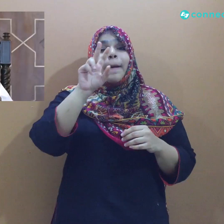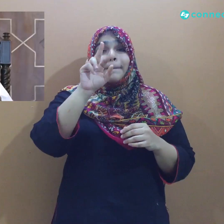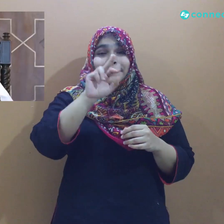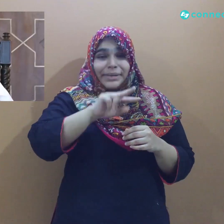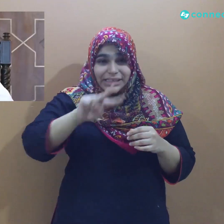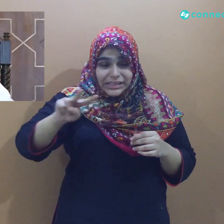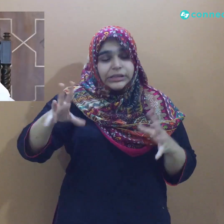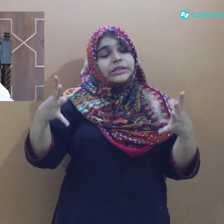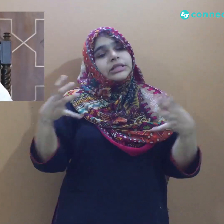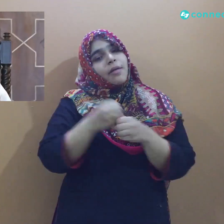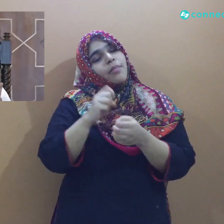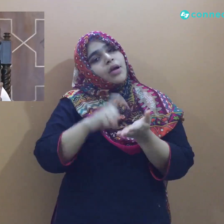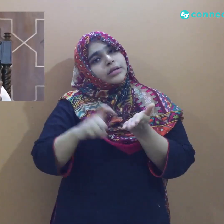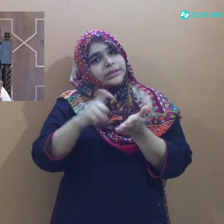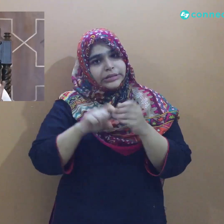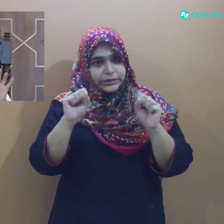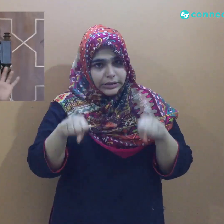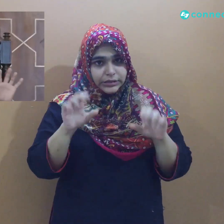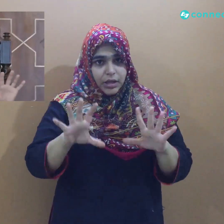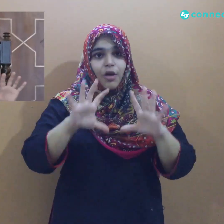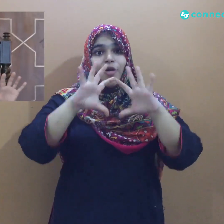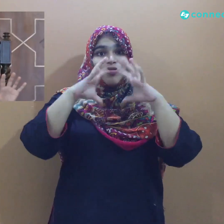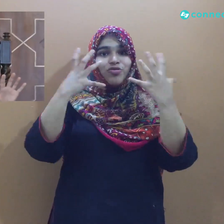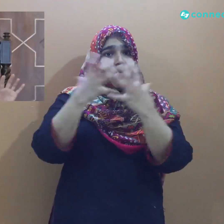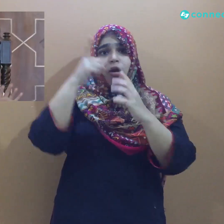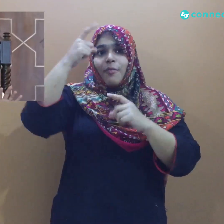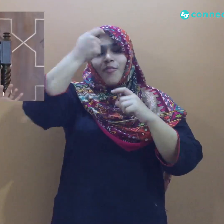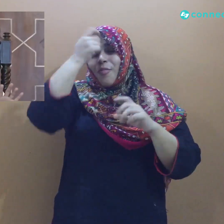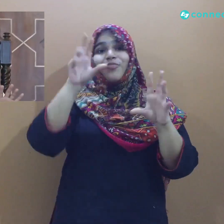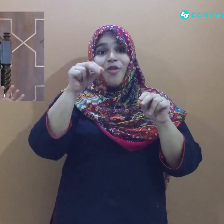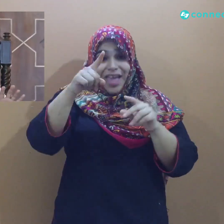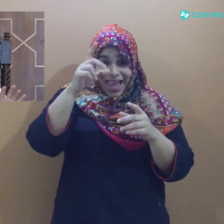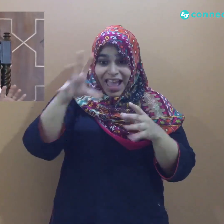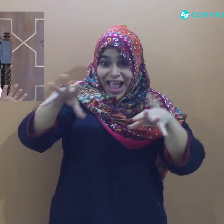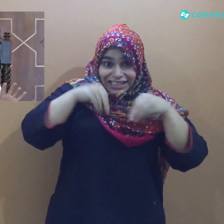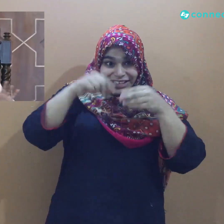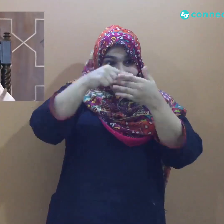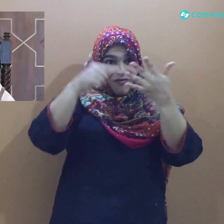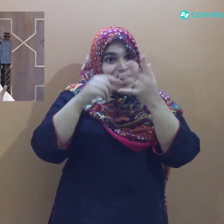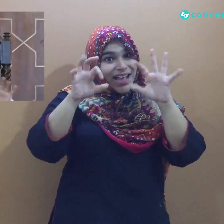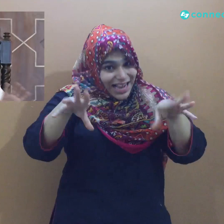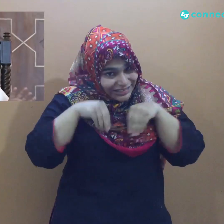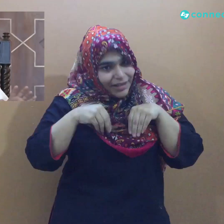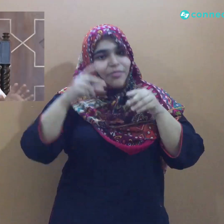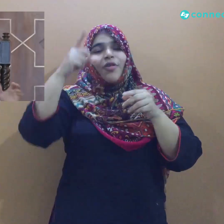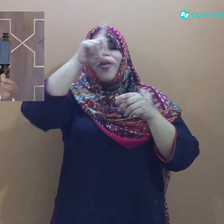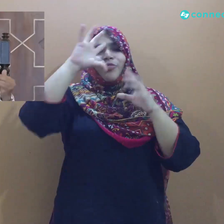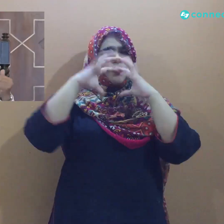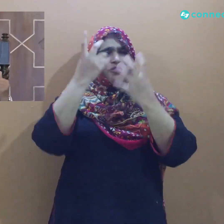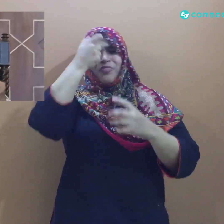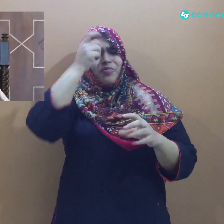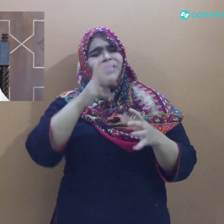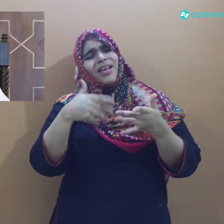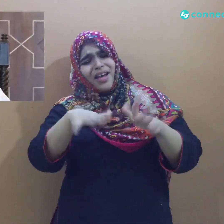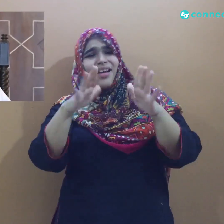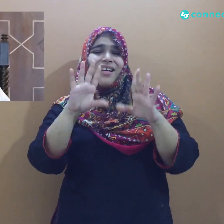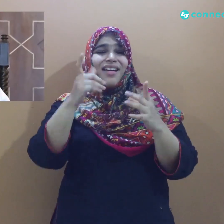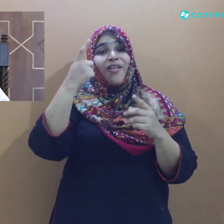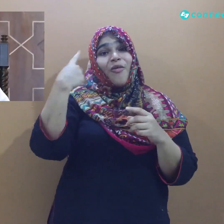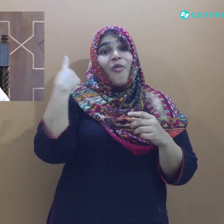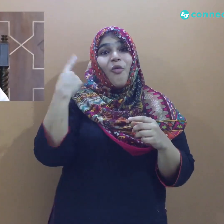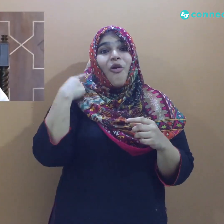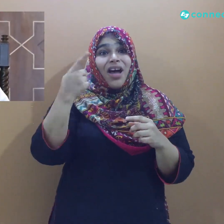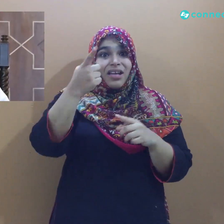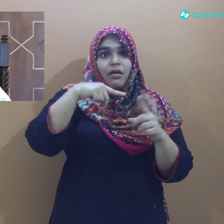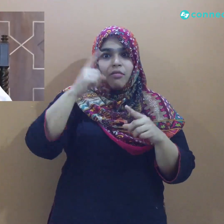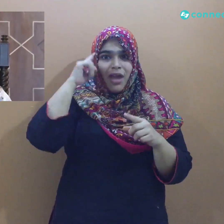ڈسٹنسنگ کے ساتھ کریں تو دنیا میں کسی کو اس کے اوپر اعتراض نہیں ہے۔ آپ خیال رکھیں، گناہ گار ہوں گے کہ مجھ